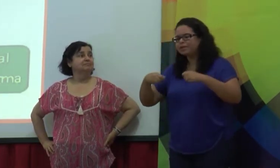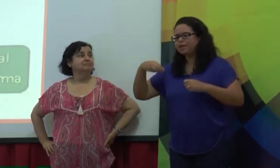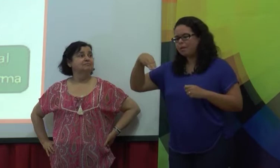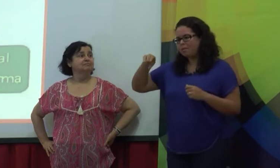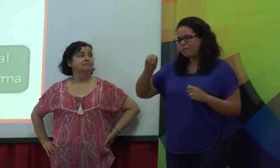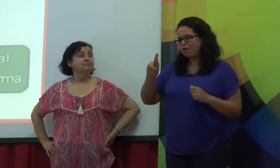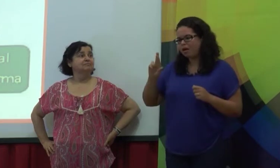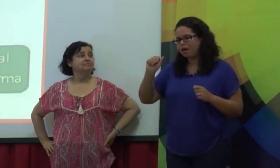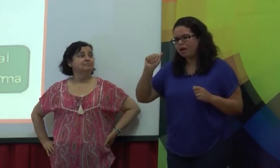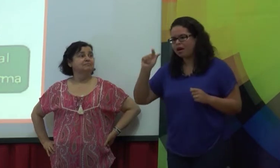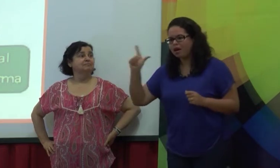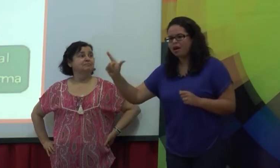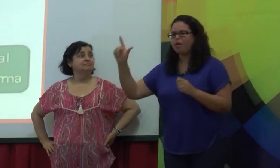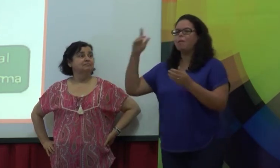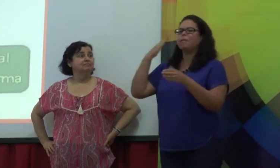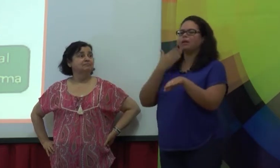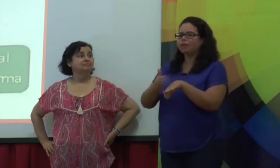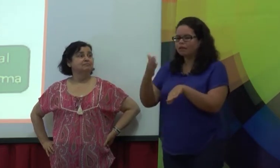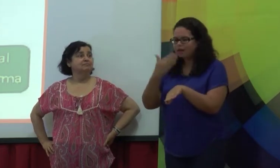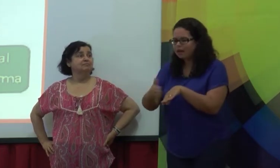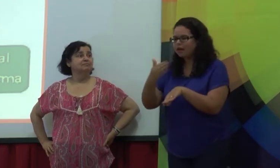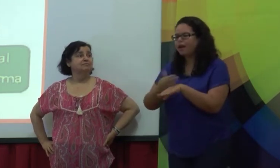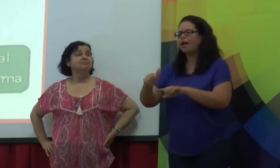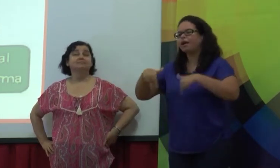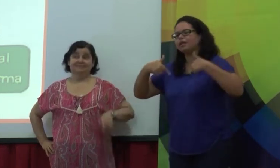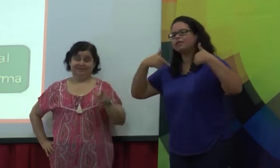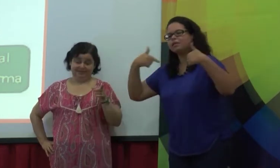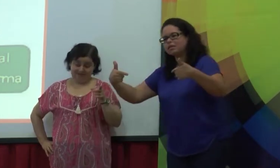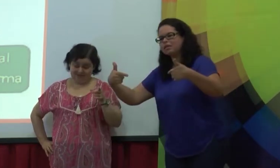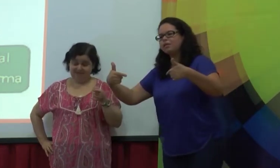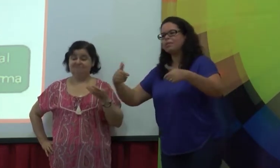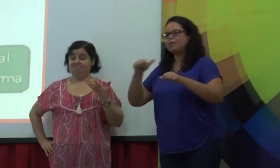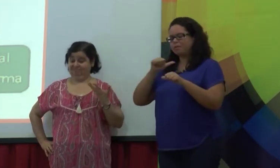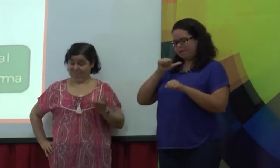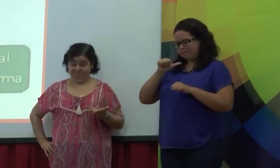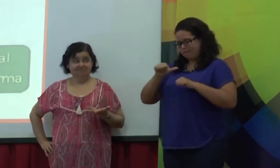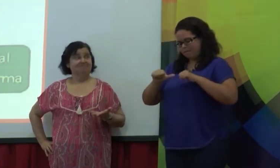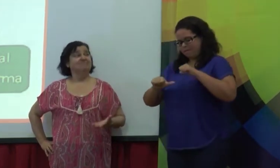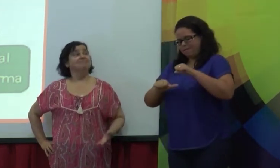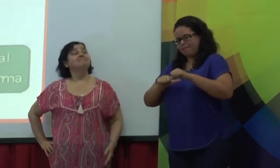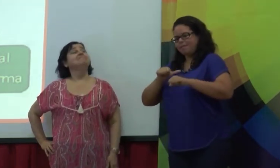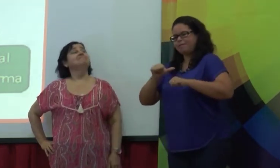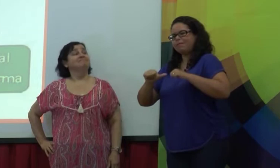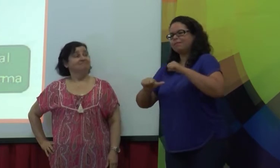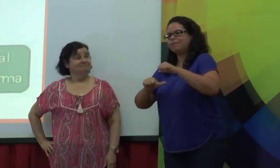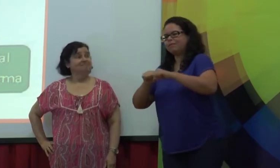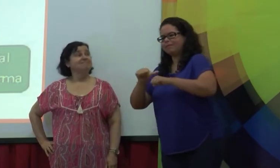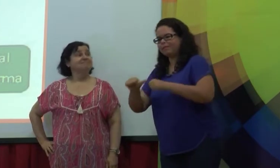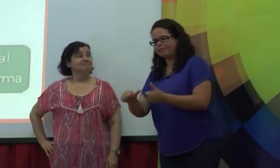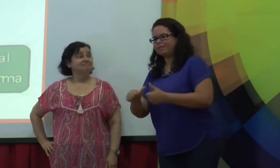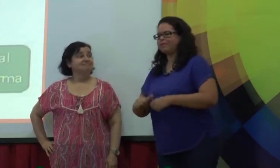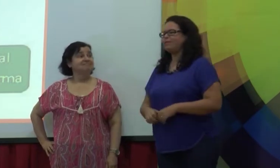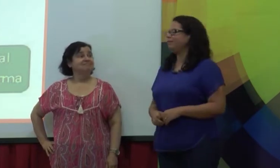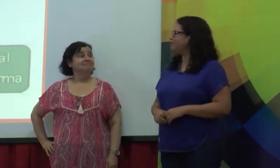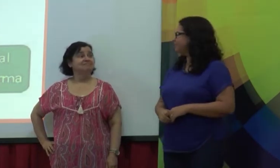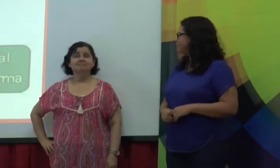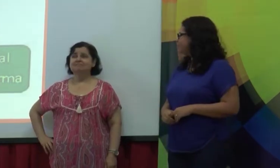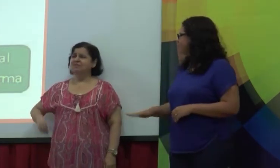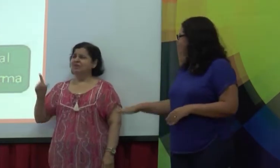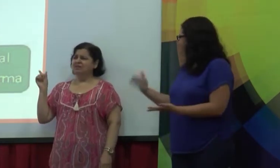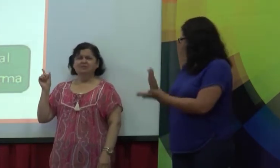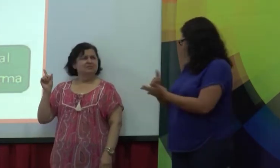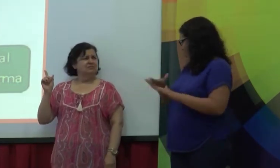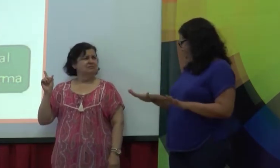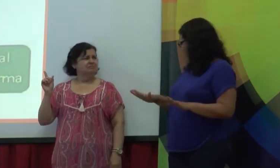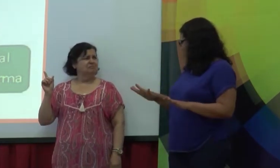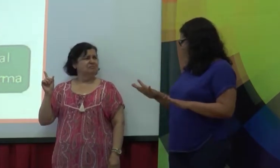as respostas, a gente vai vendo as consequências morais, que é a nossa prática, a